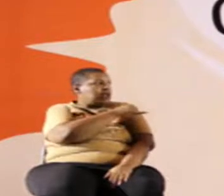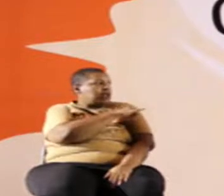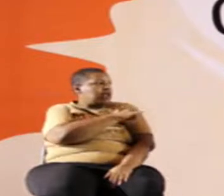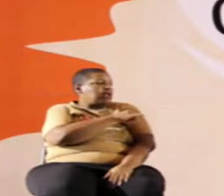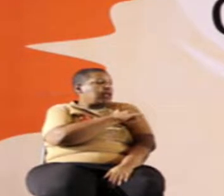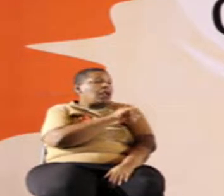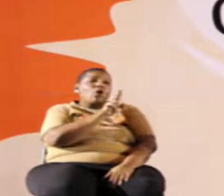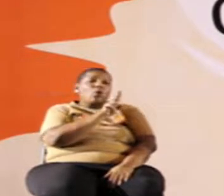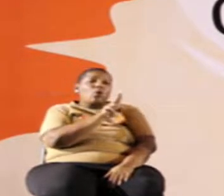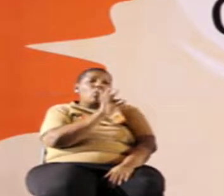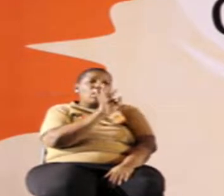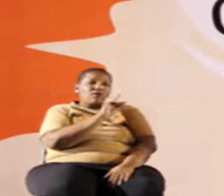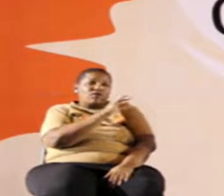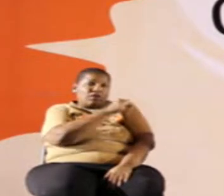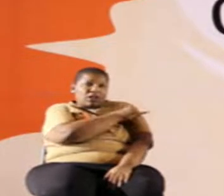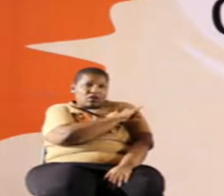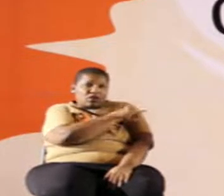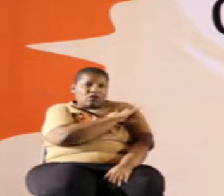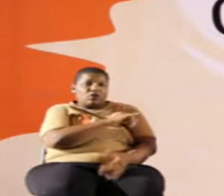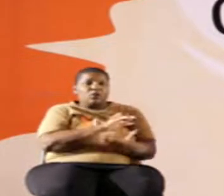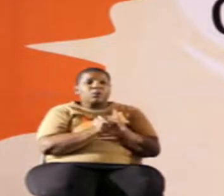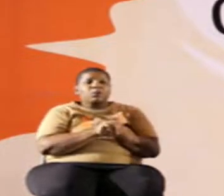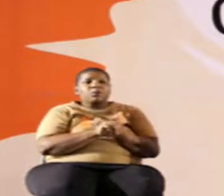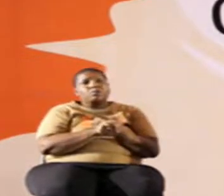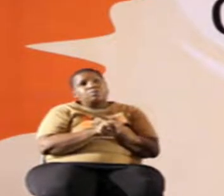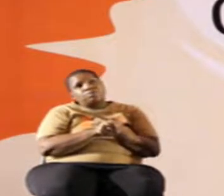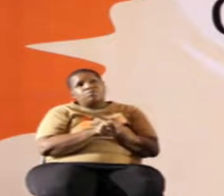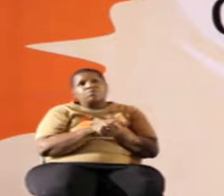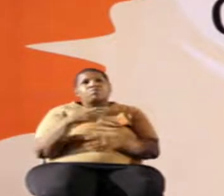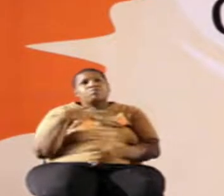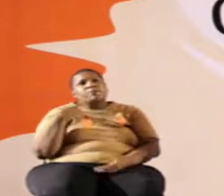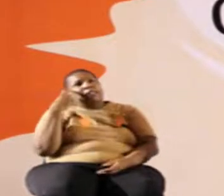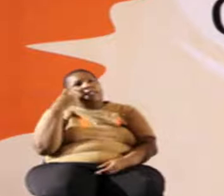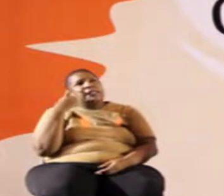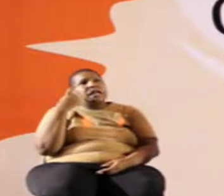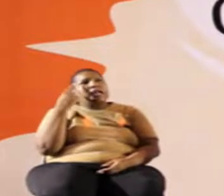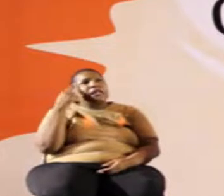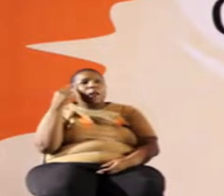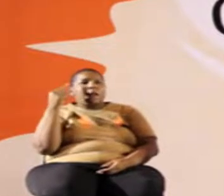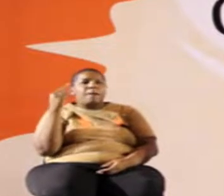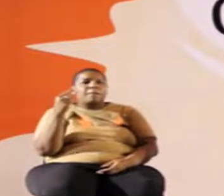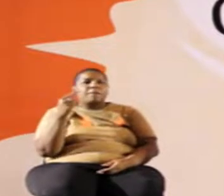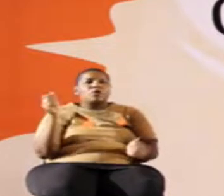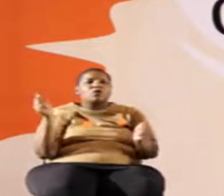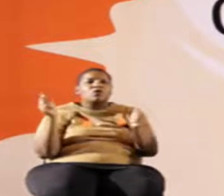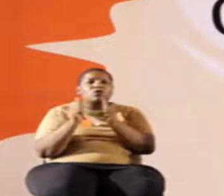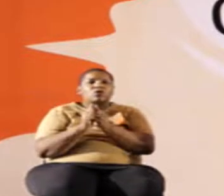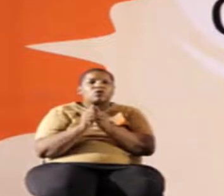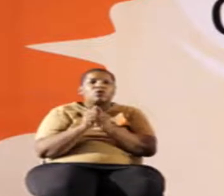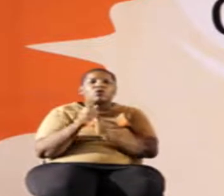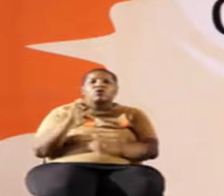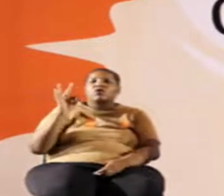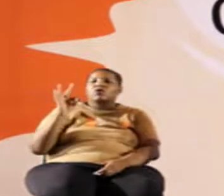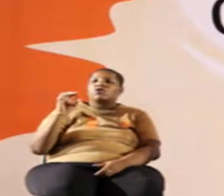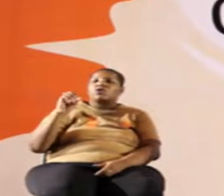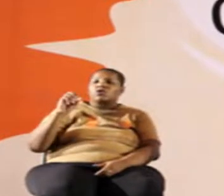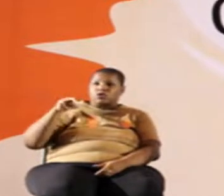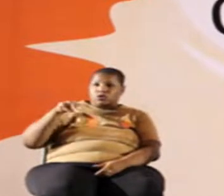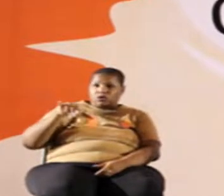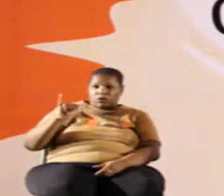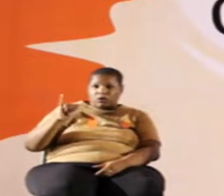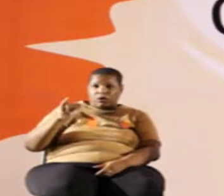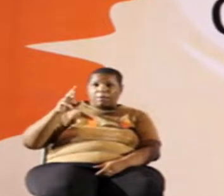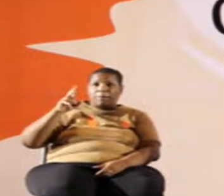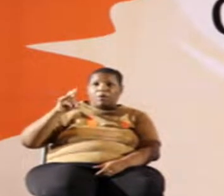E eu fiz, de certa forma, tentando refletir junto com Toni Morrison. Toni Morrison, uma escritora